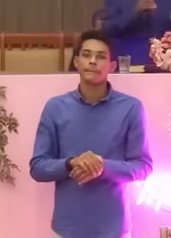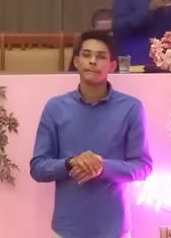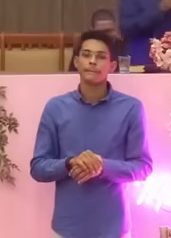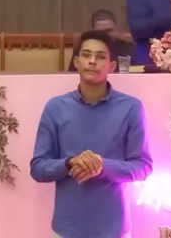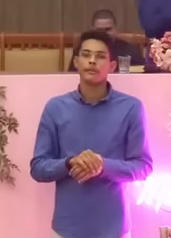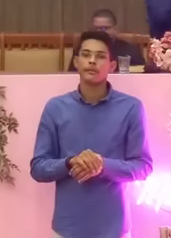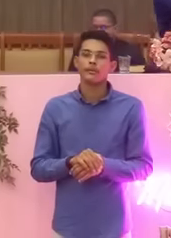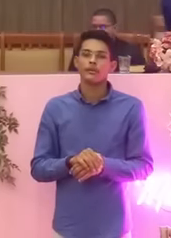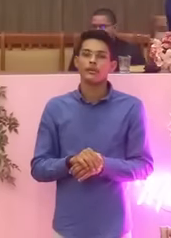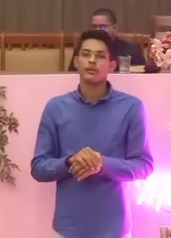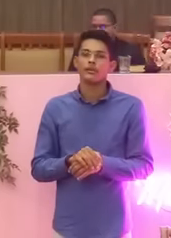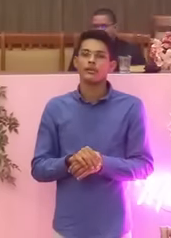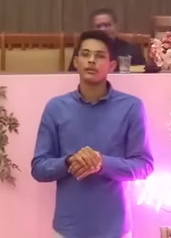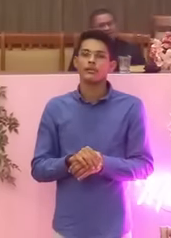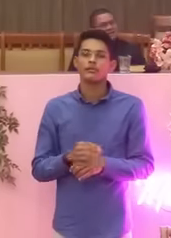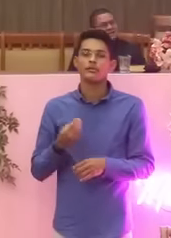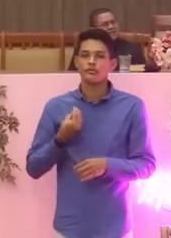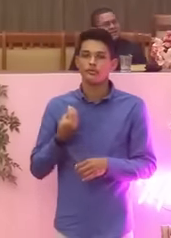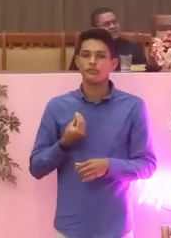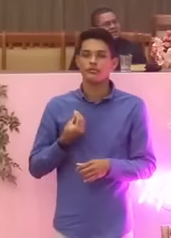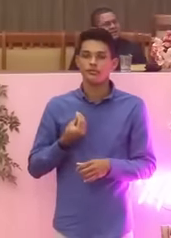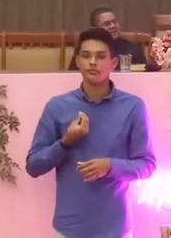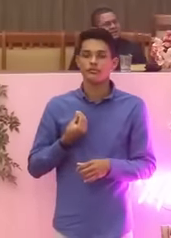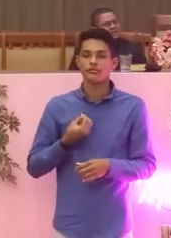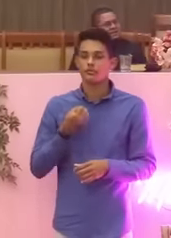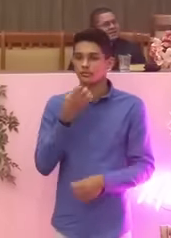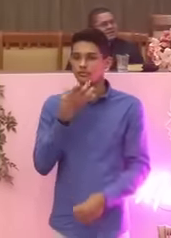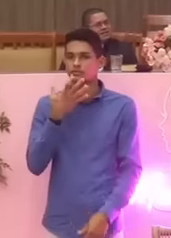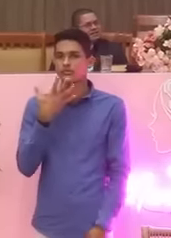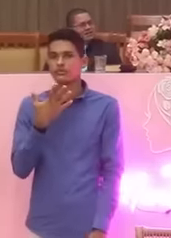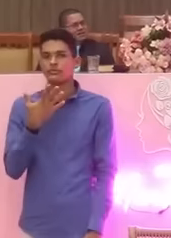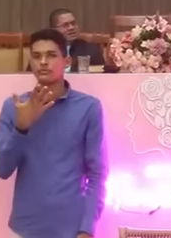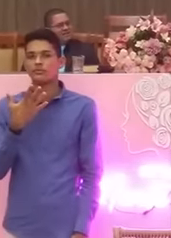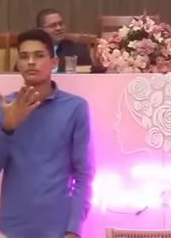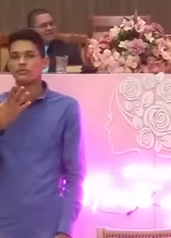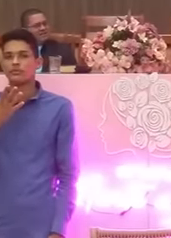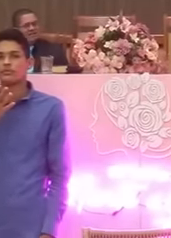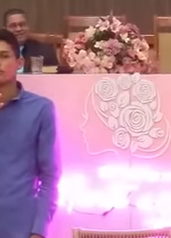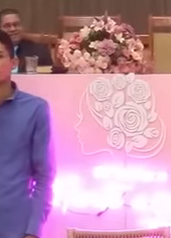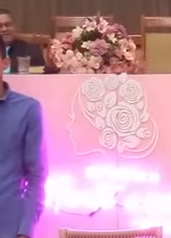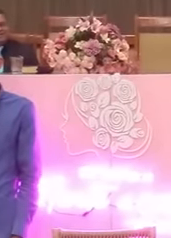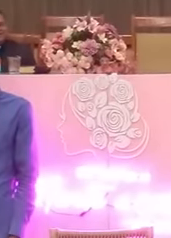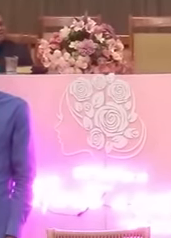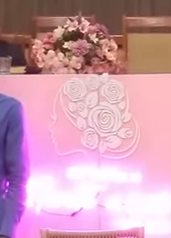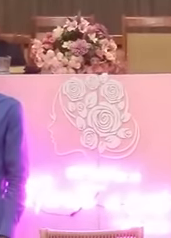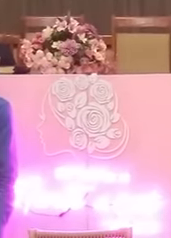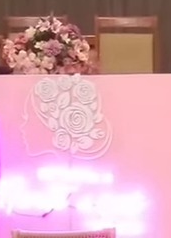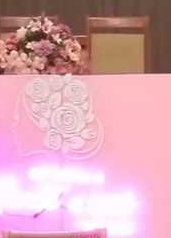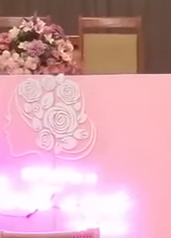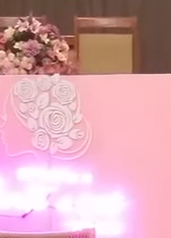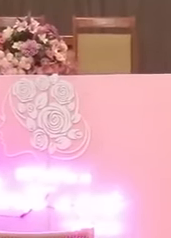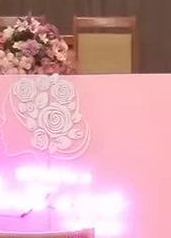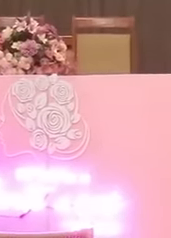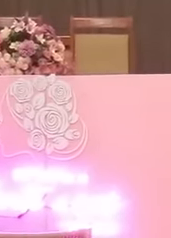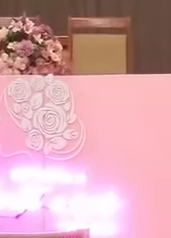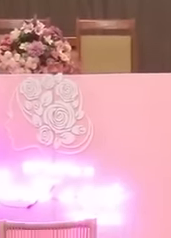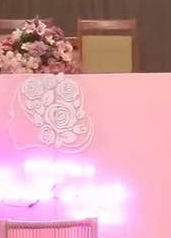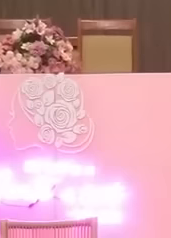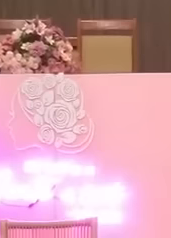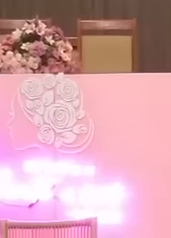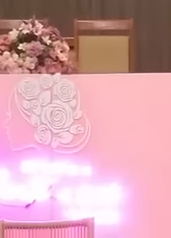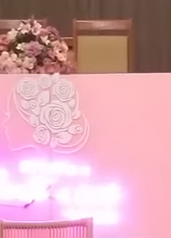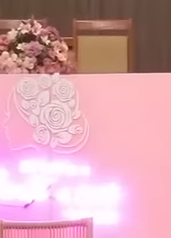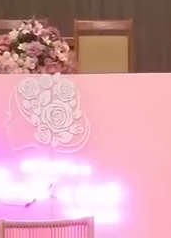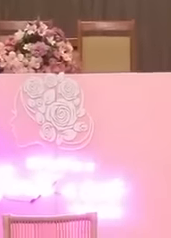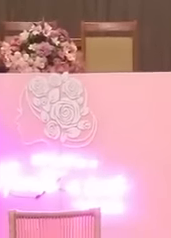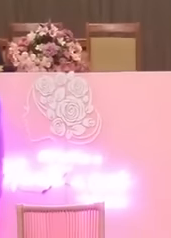o homem tem crédito bota aí na mão do teu irmão Pergunta aí tu tá legal tá tu tá legal com ele tu tá legal com